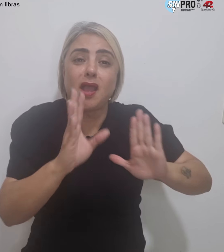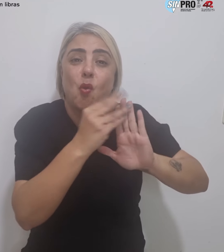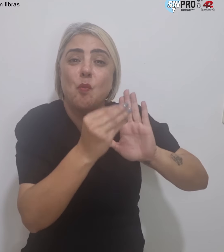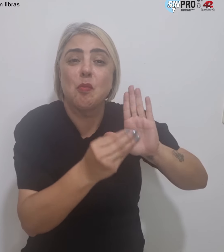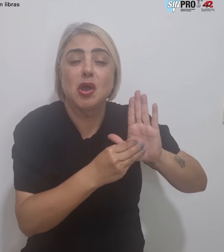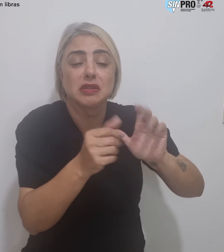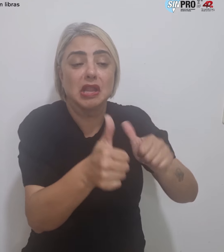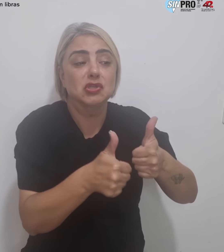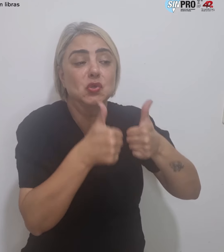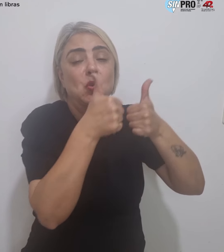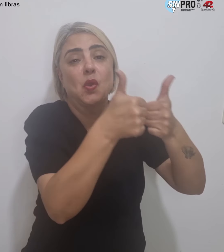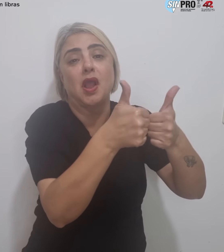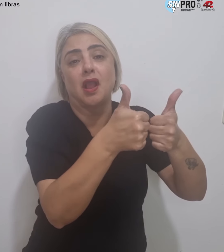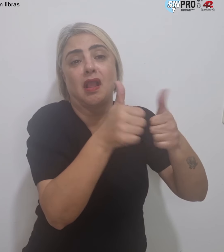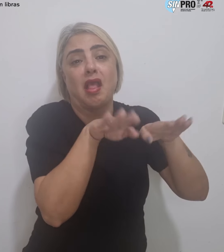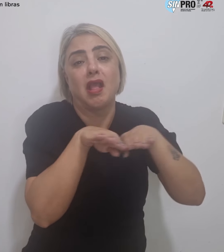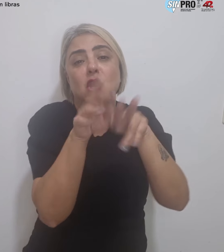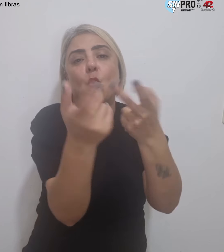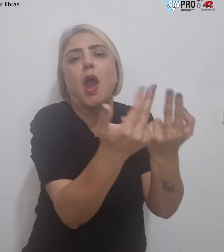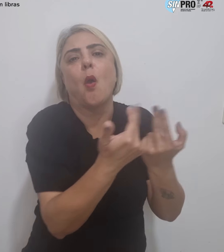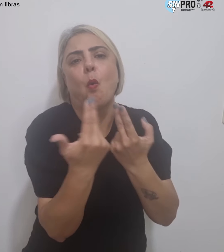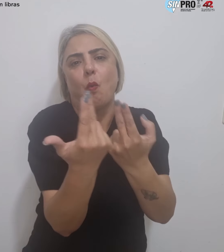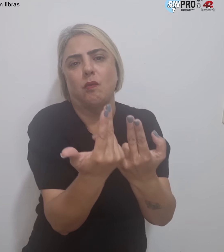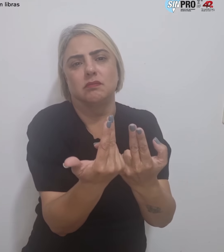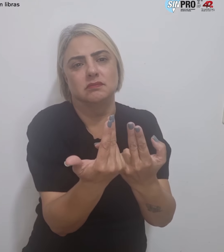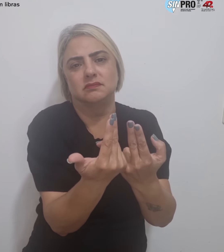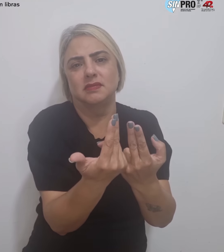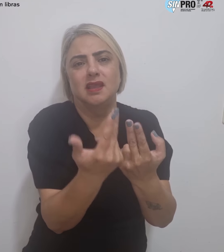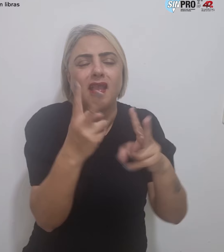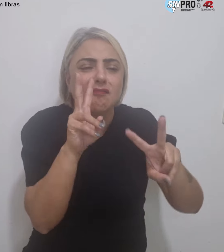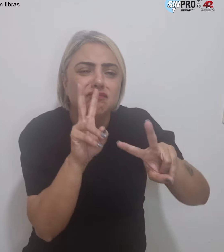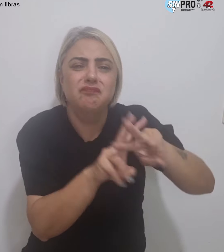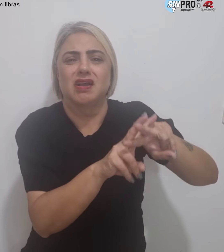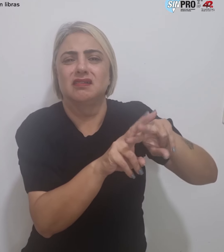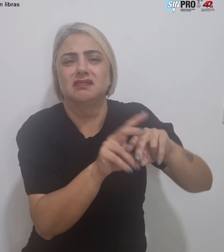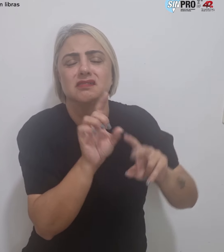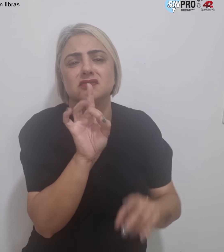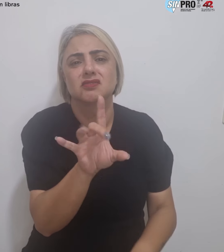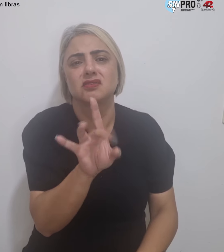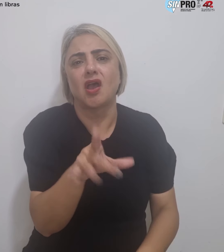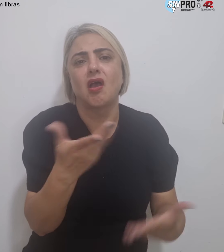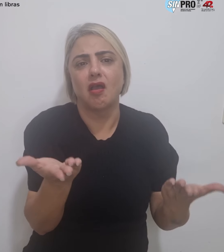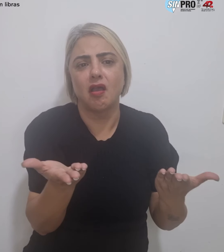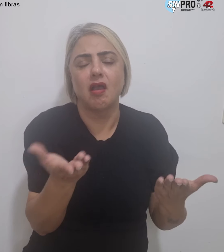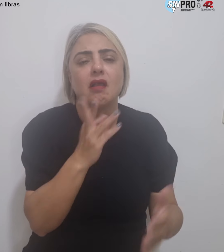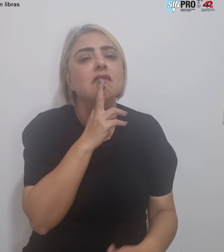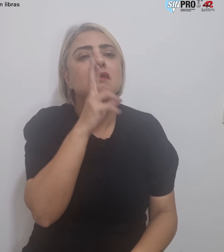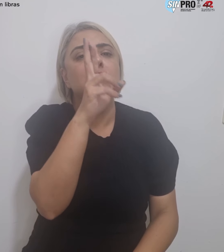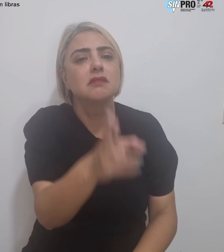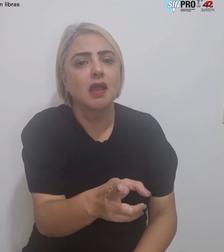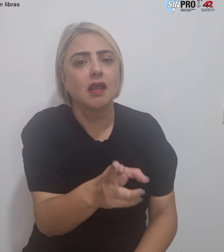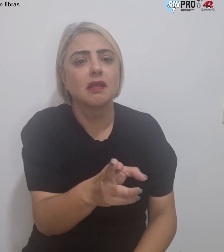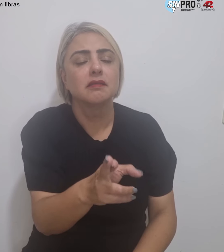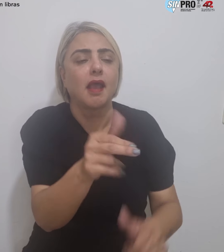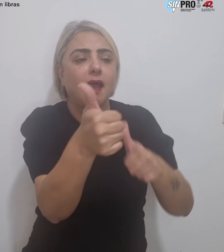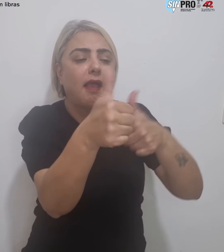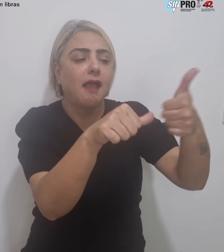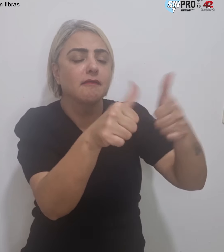qualidade hegemônico, que é prisioneiro apenas dos resultados da avaliação em